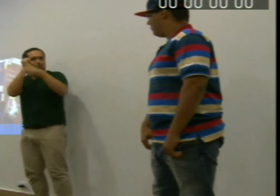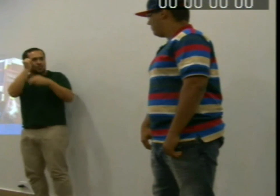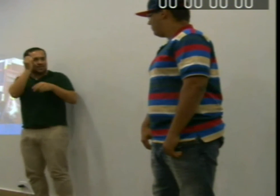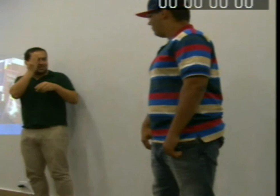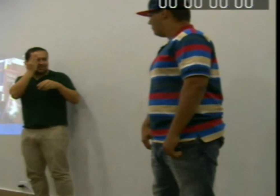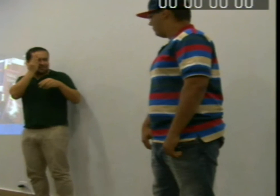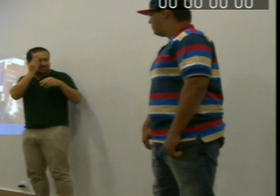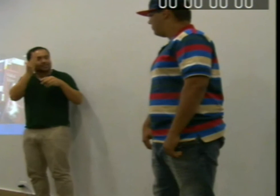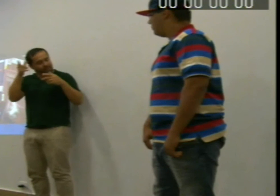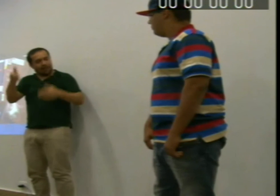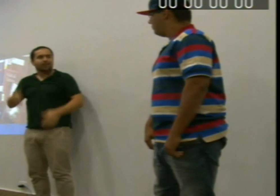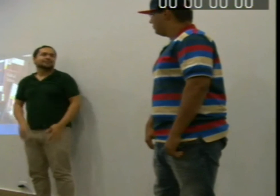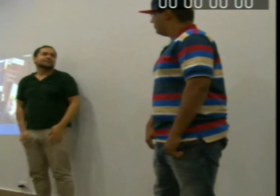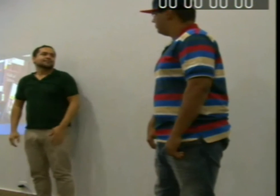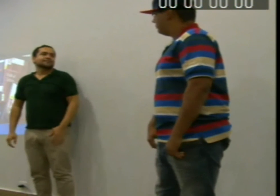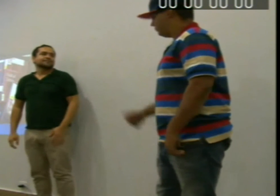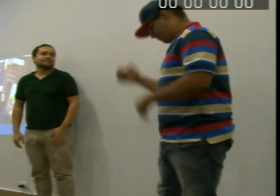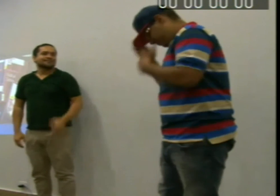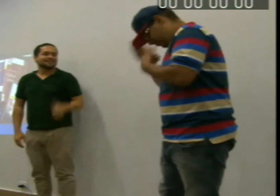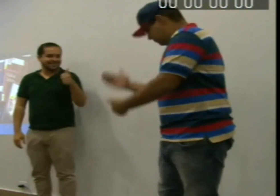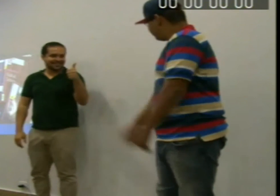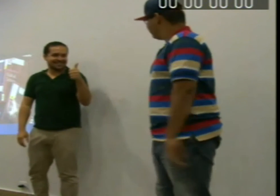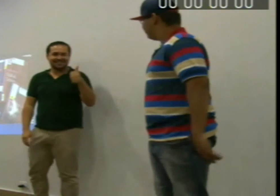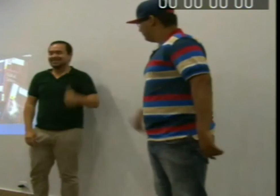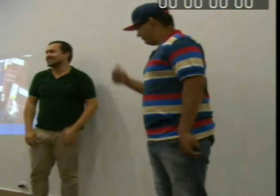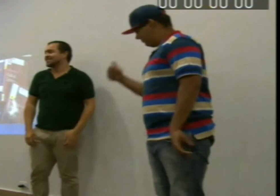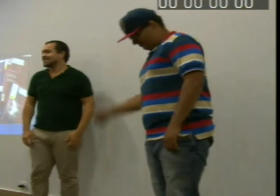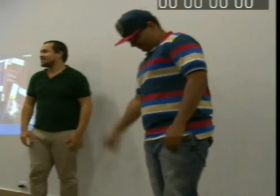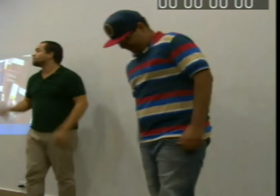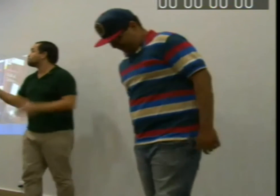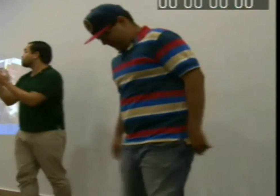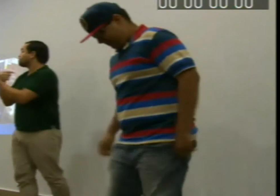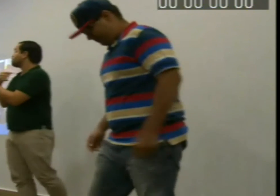né então